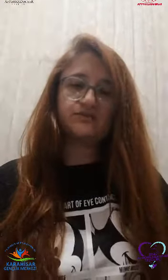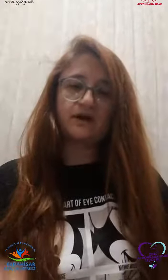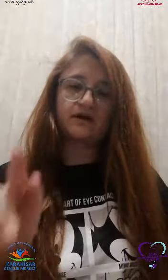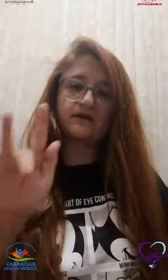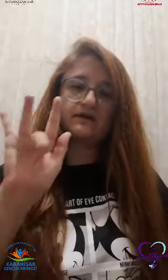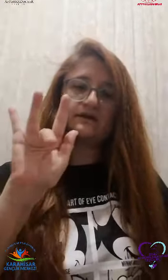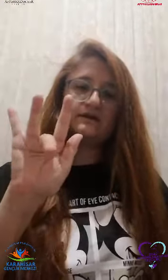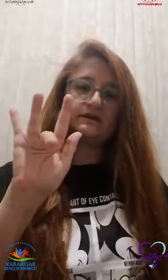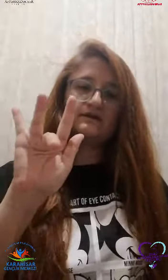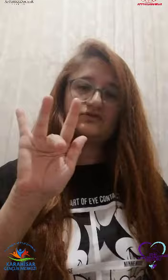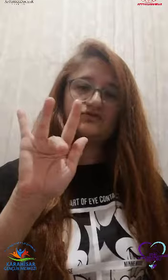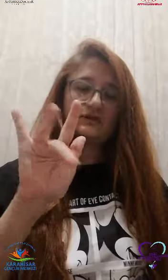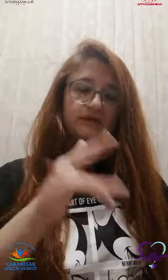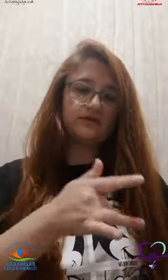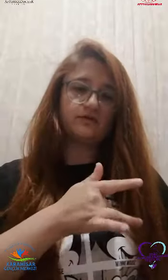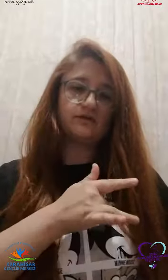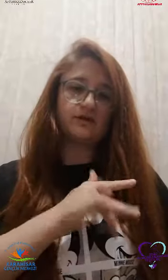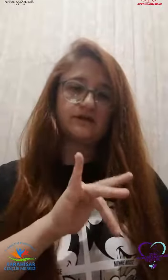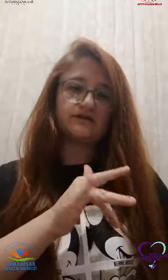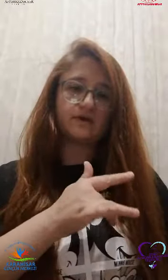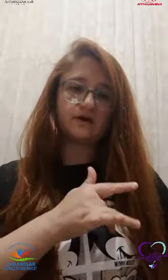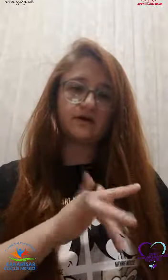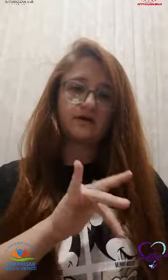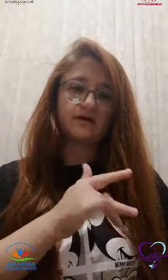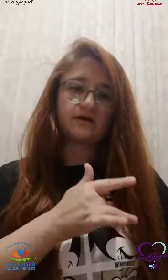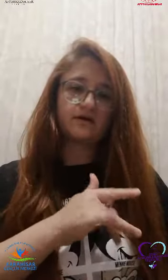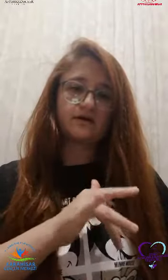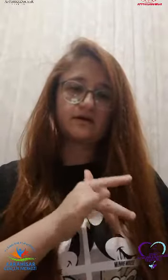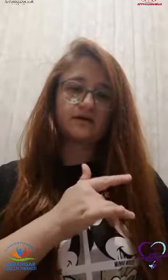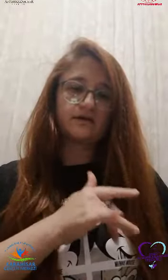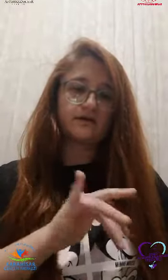Acımak. Şu şekilde yapıyoruz. Acımak.